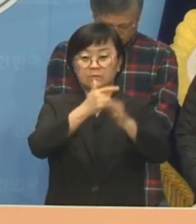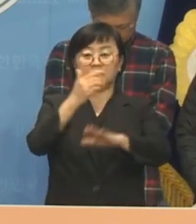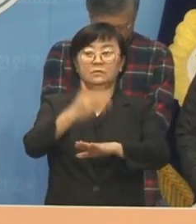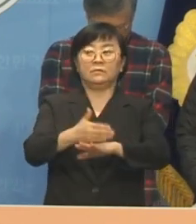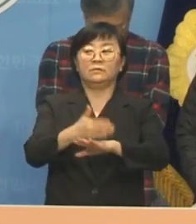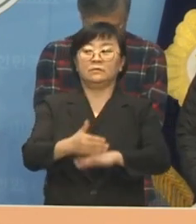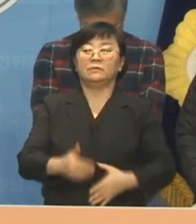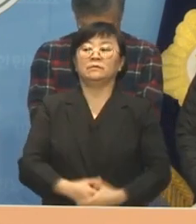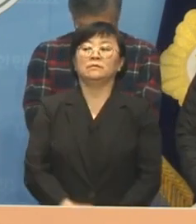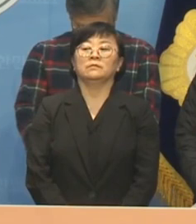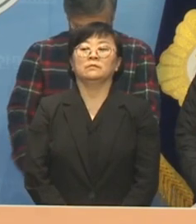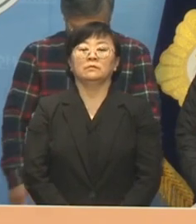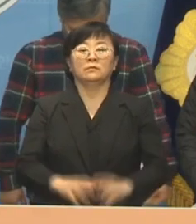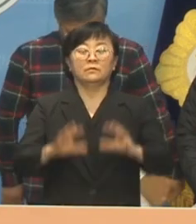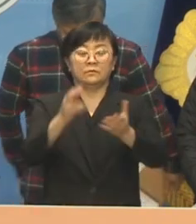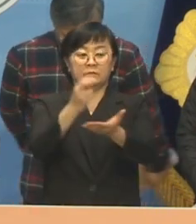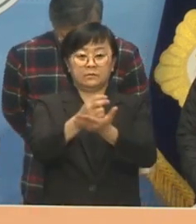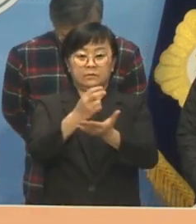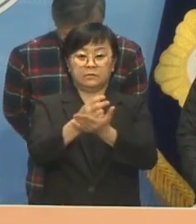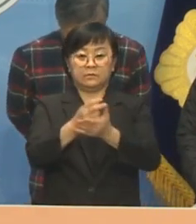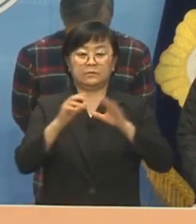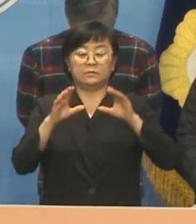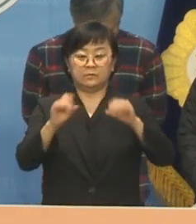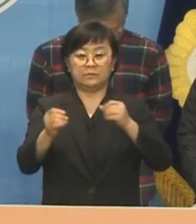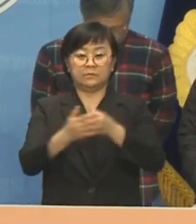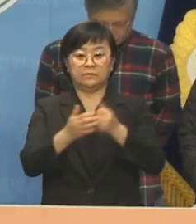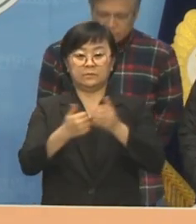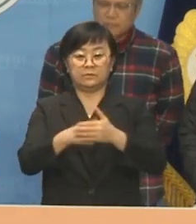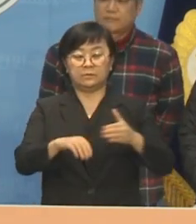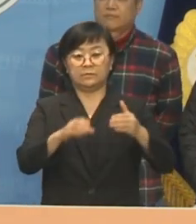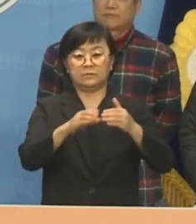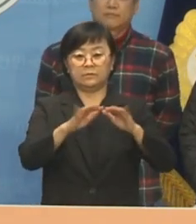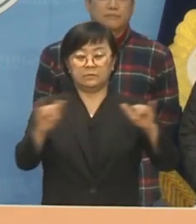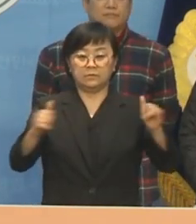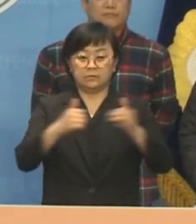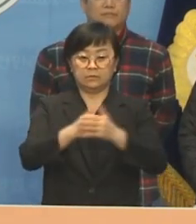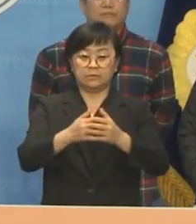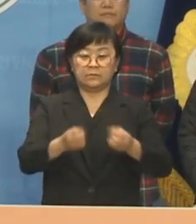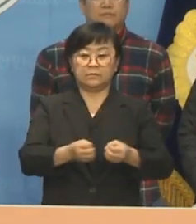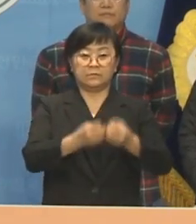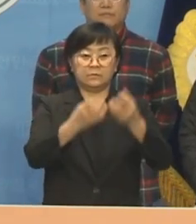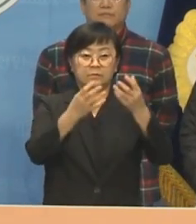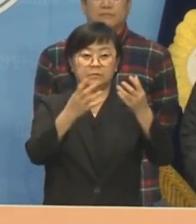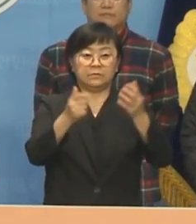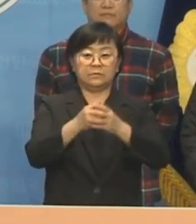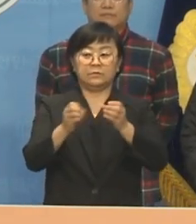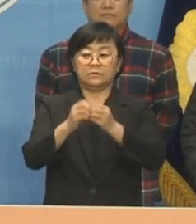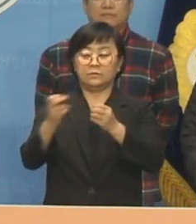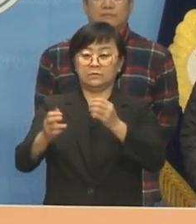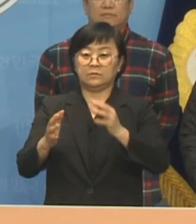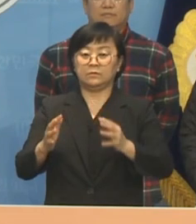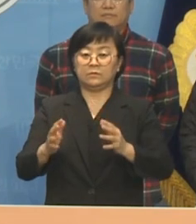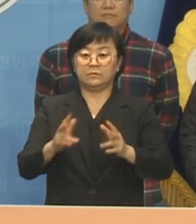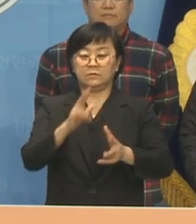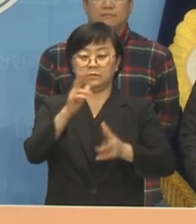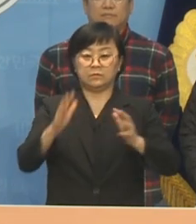고맙겠습니다. 국제법으로 금지된 비인도적 대량 살상무기 활성탄 농산공장 건설을